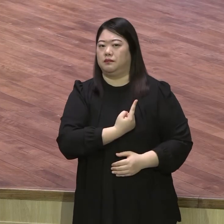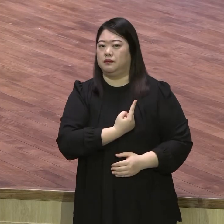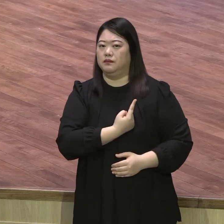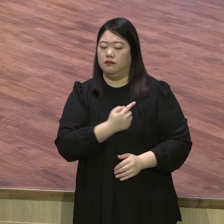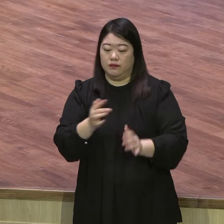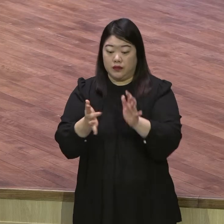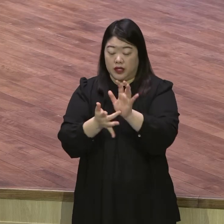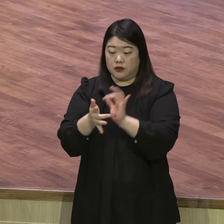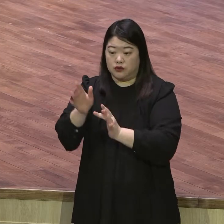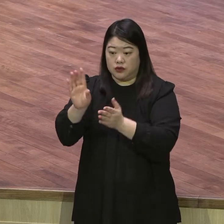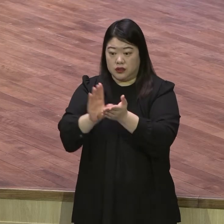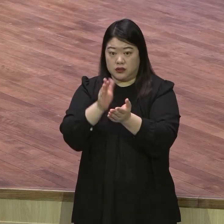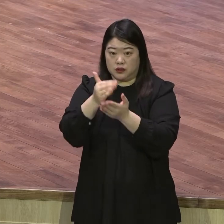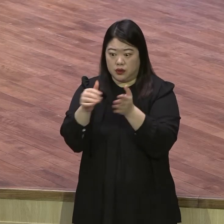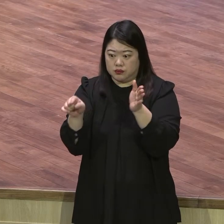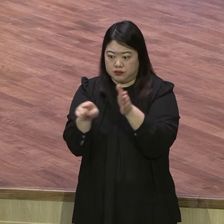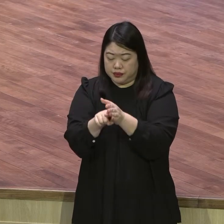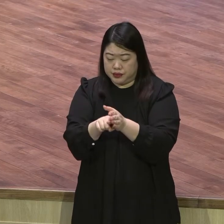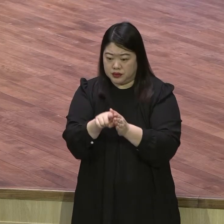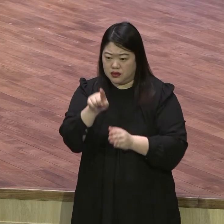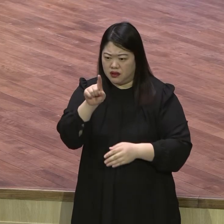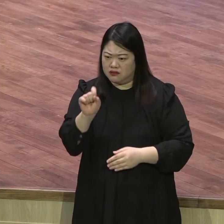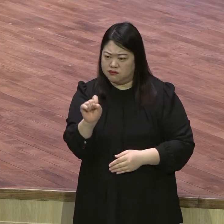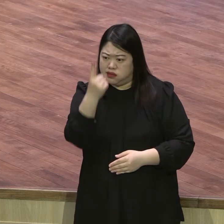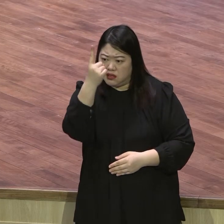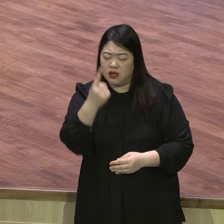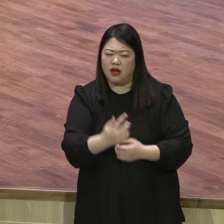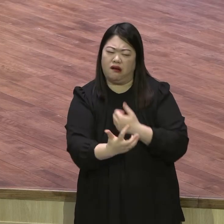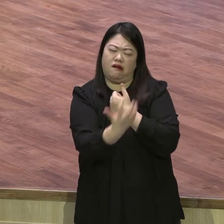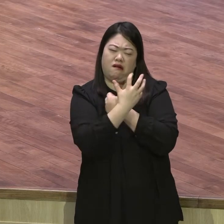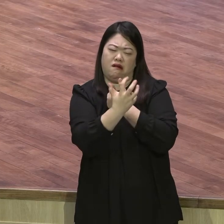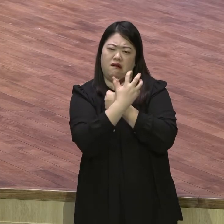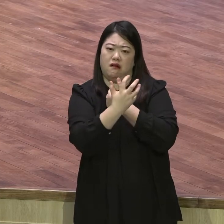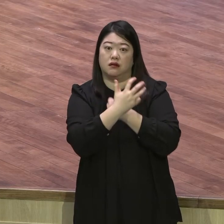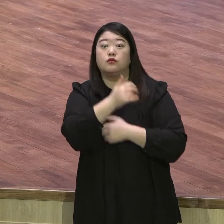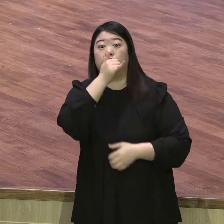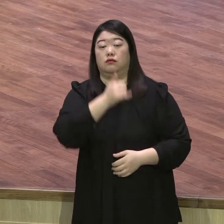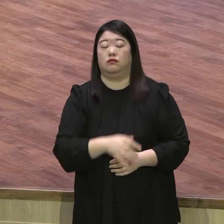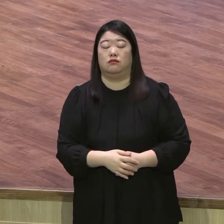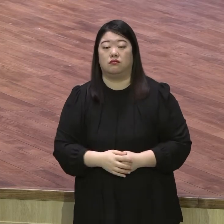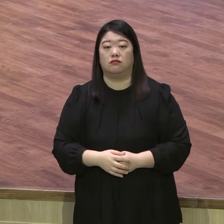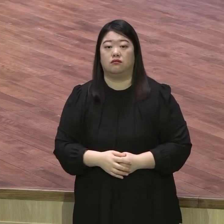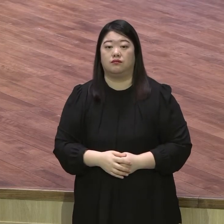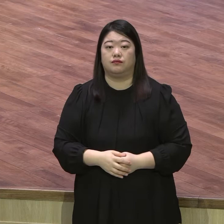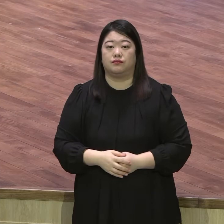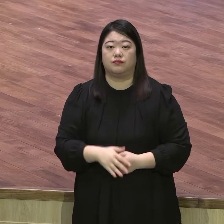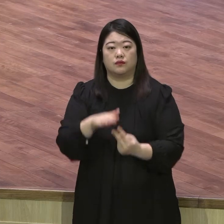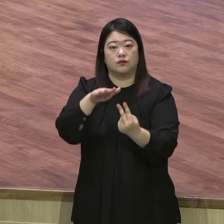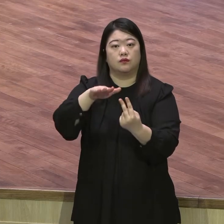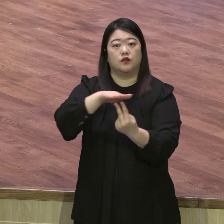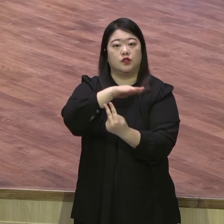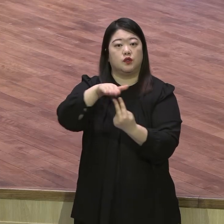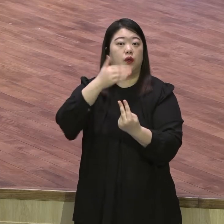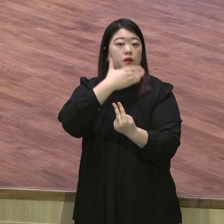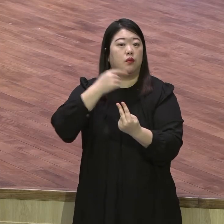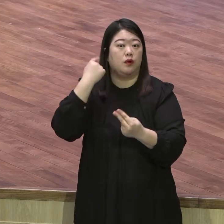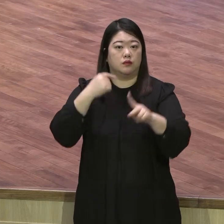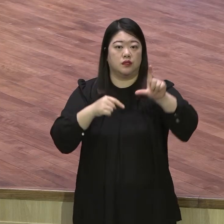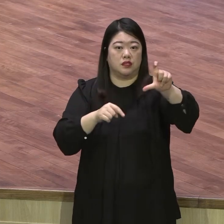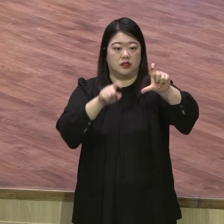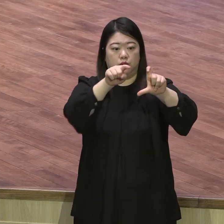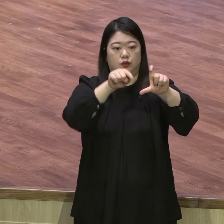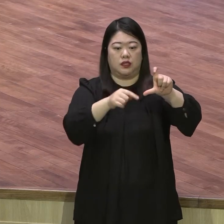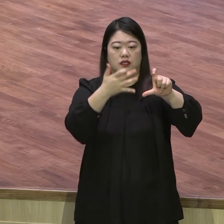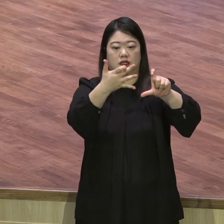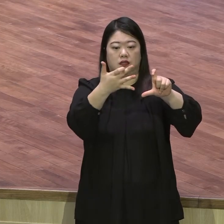때문에 당하는 핍박. 요한복음 15장 19절로